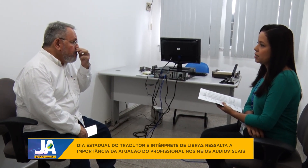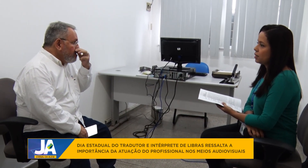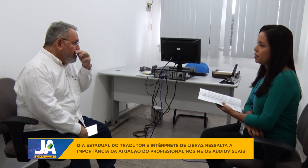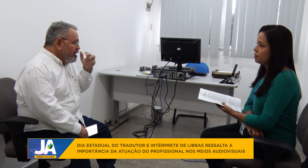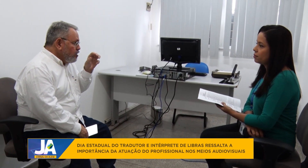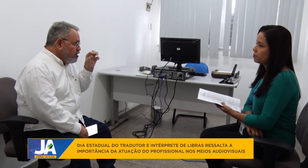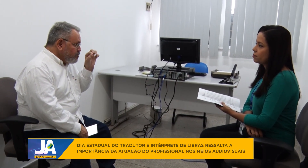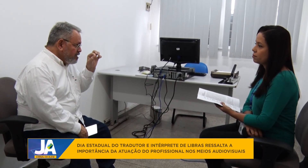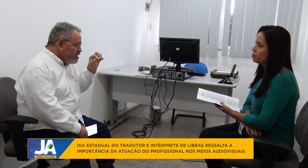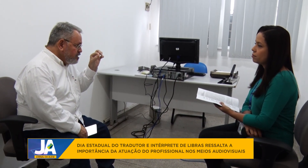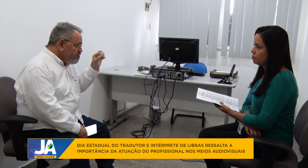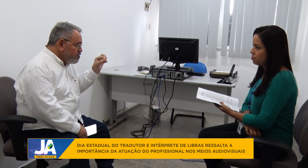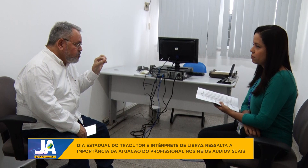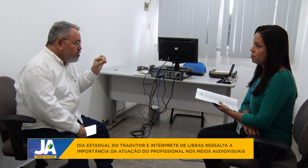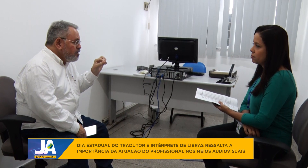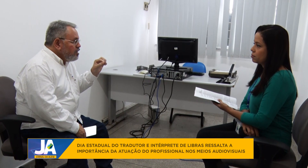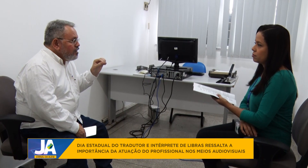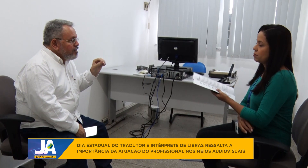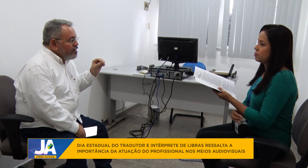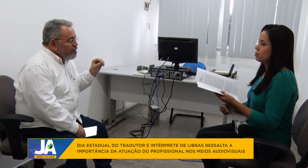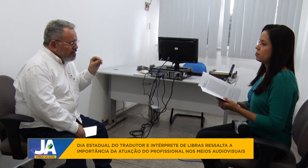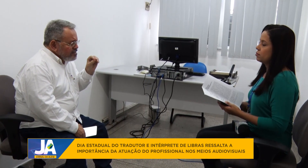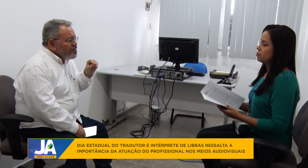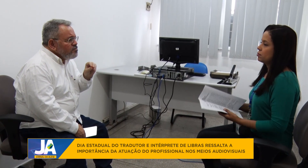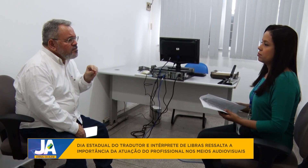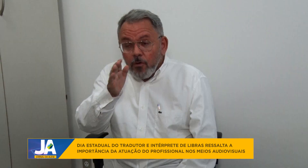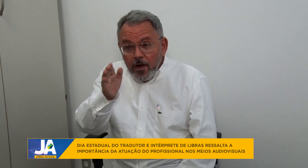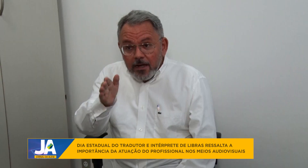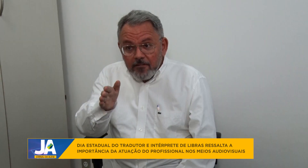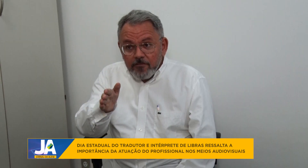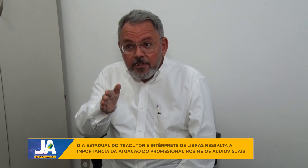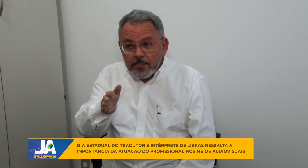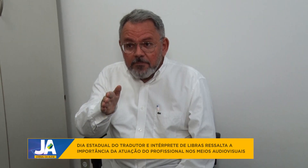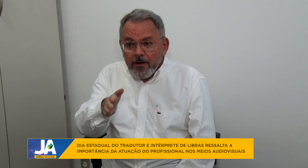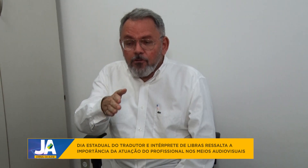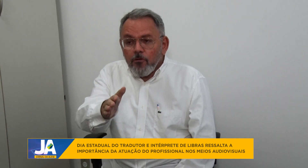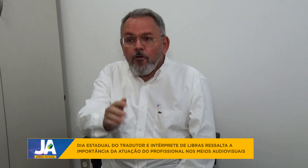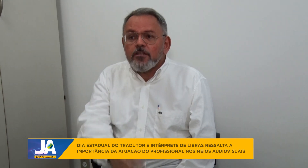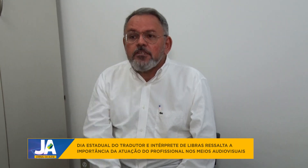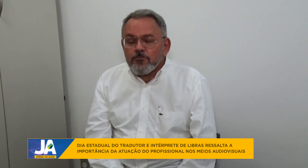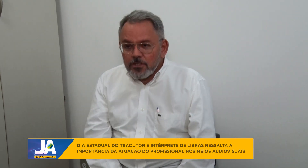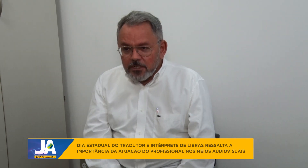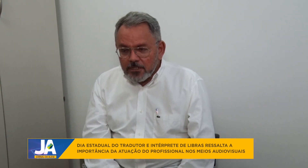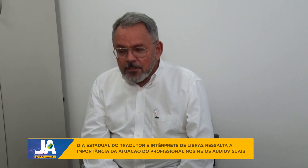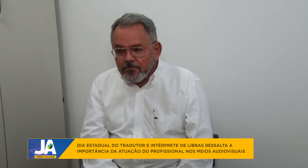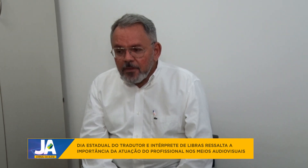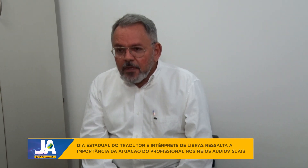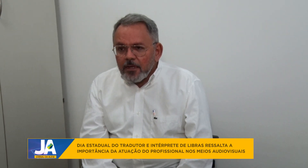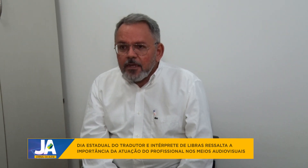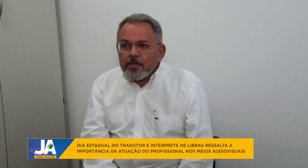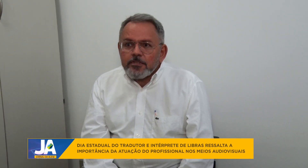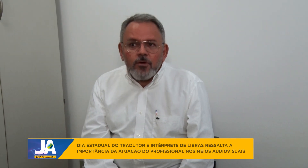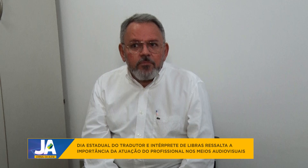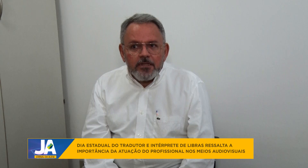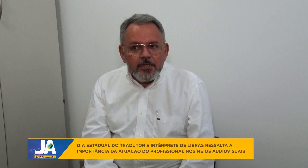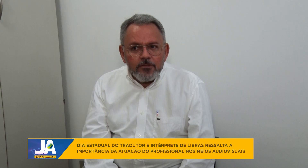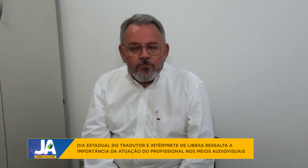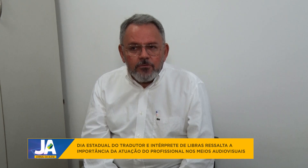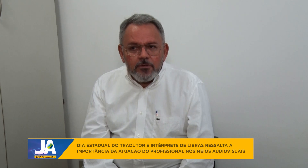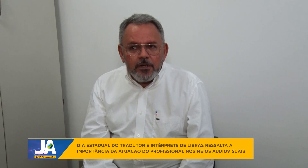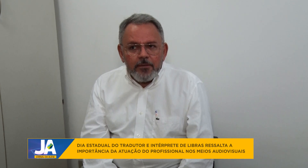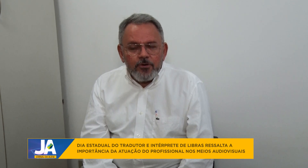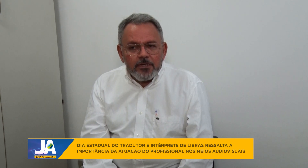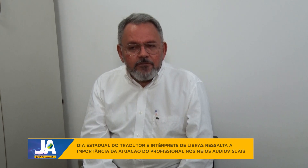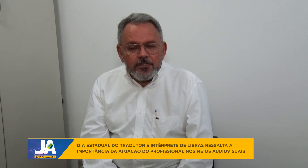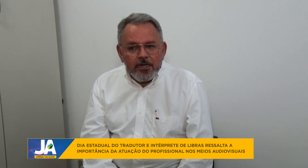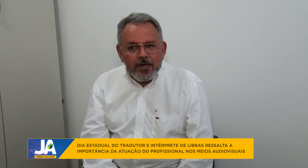com Deficiência e Altas Habilidades em Sergipe, um levantamento indica que no Estado são cerca de 40